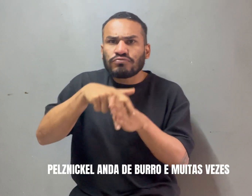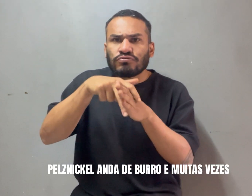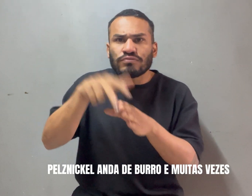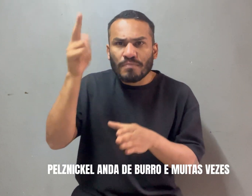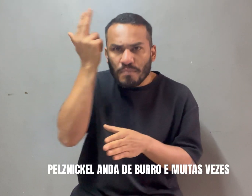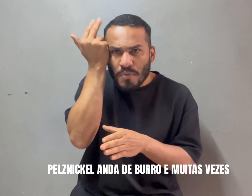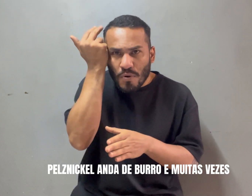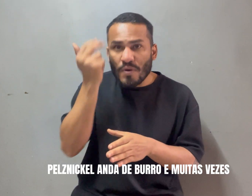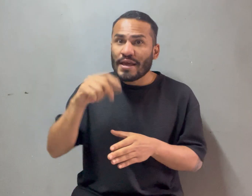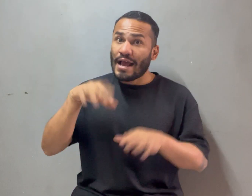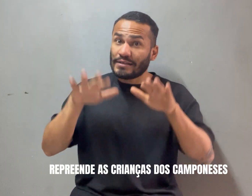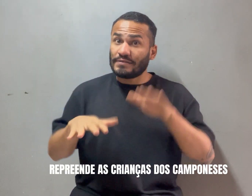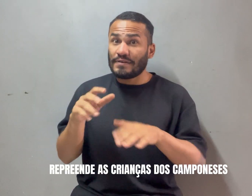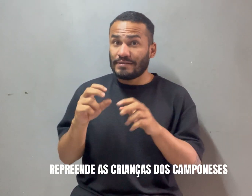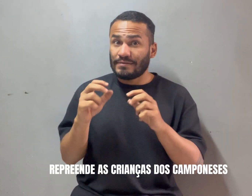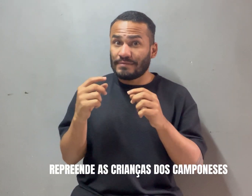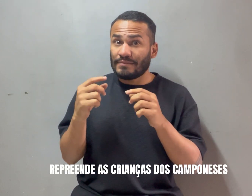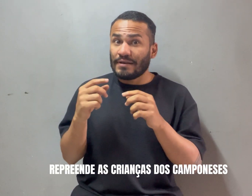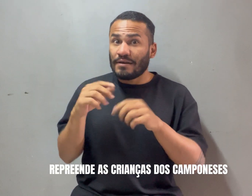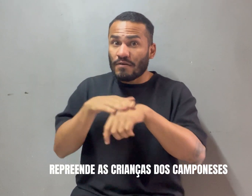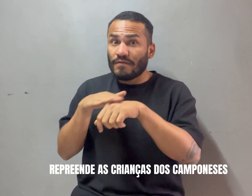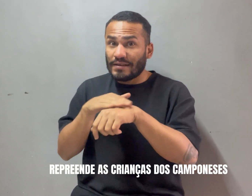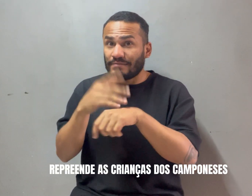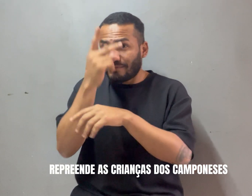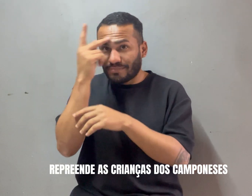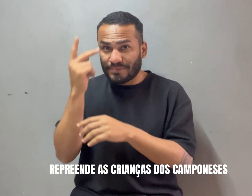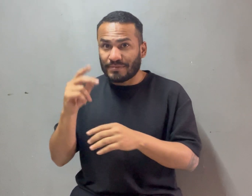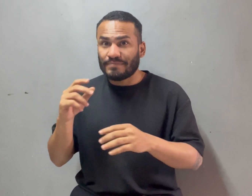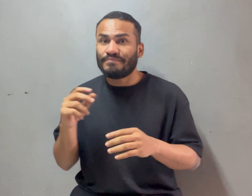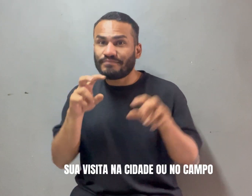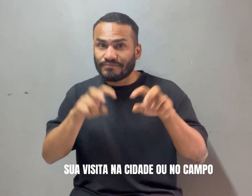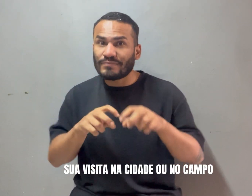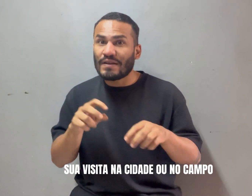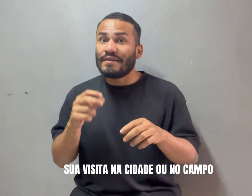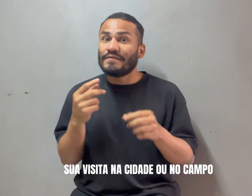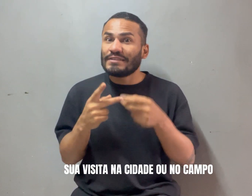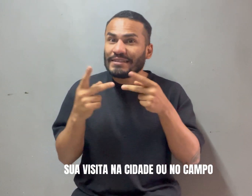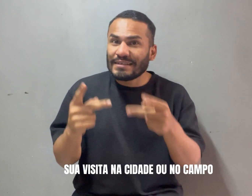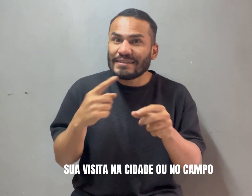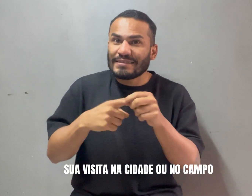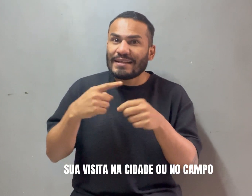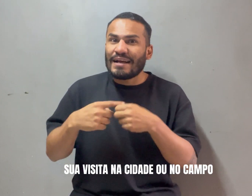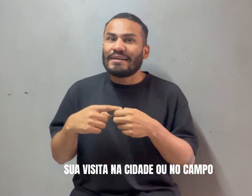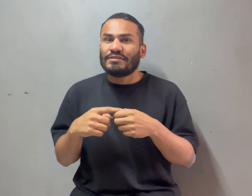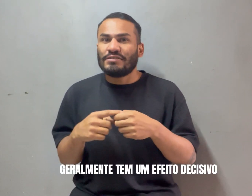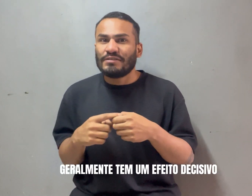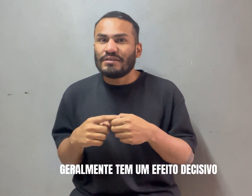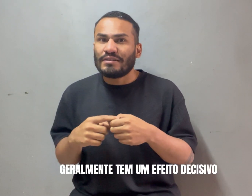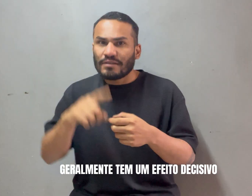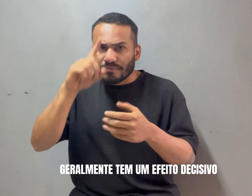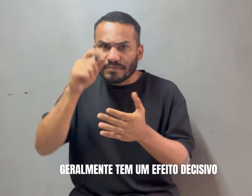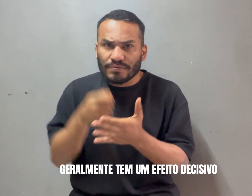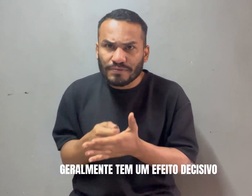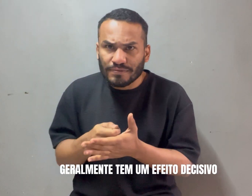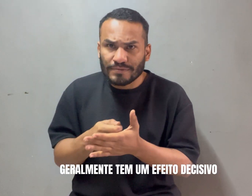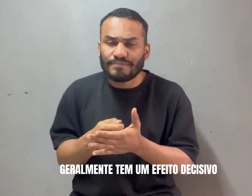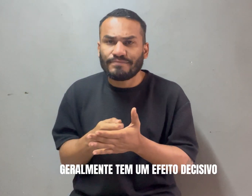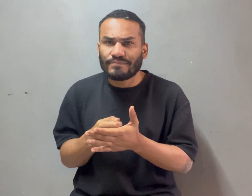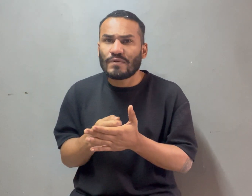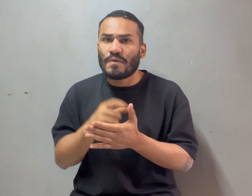e muitas vezes repreende as crianças dos camponeses. Sua visita na cidade ou no campo geralmente tem um efeito decisivo.